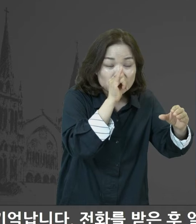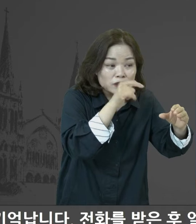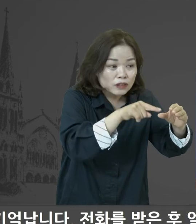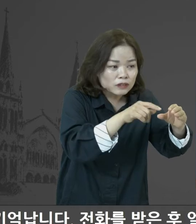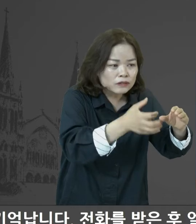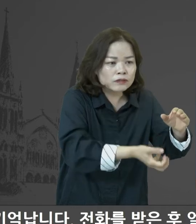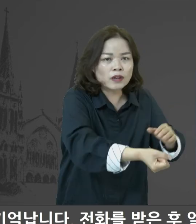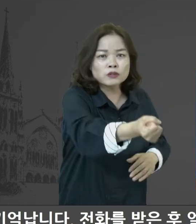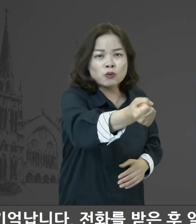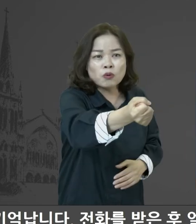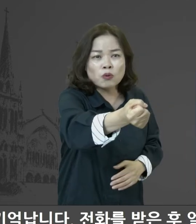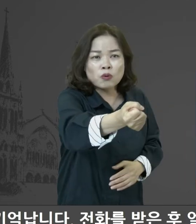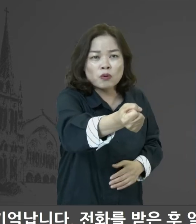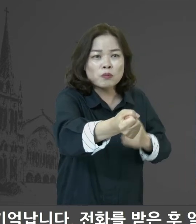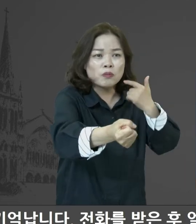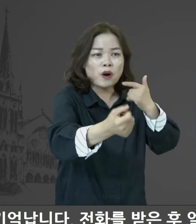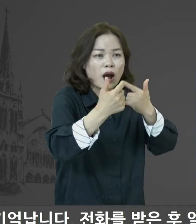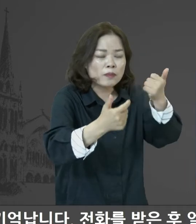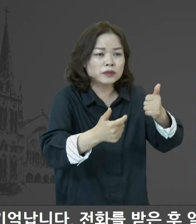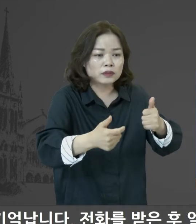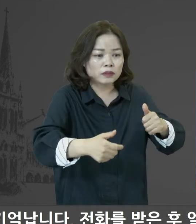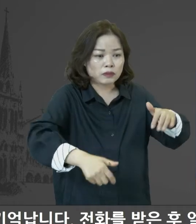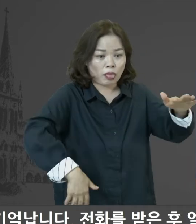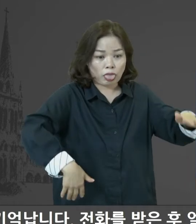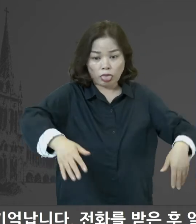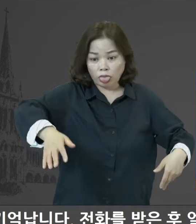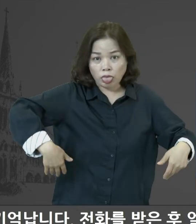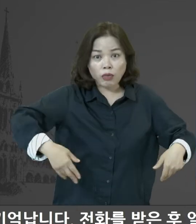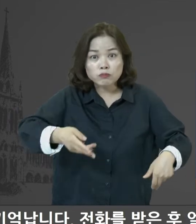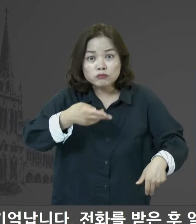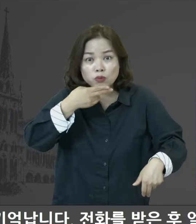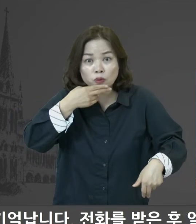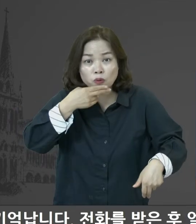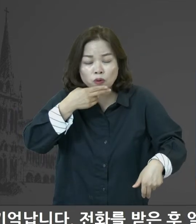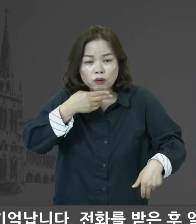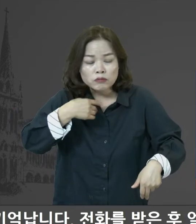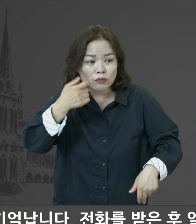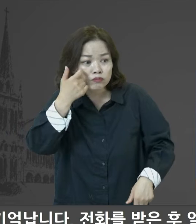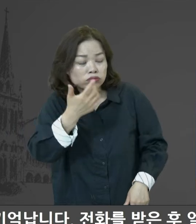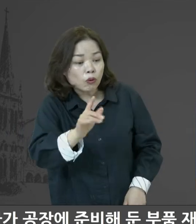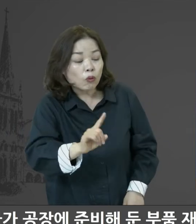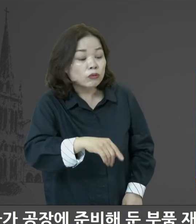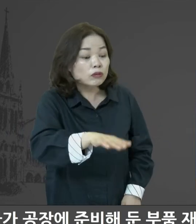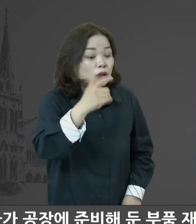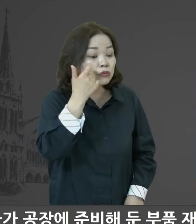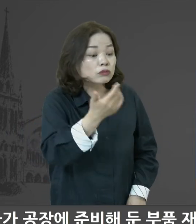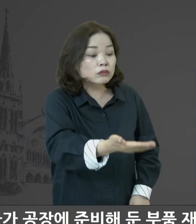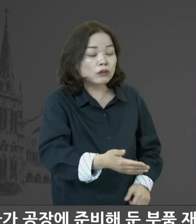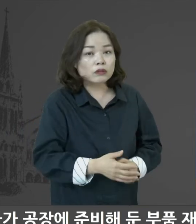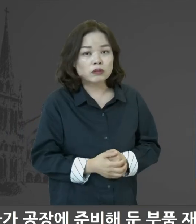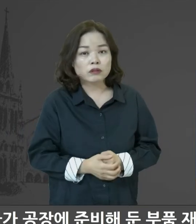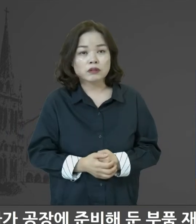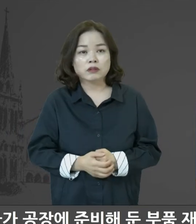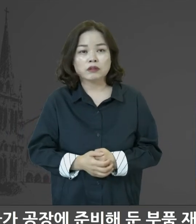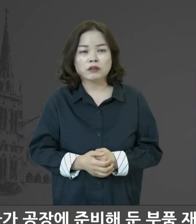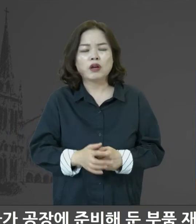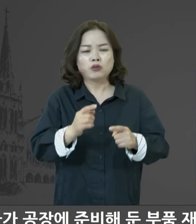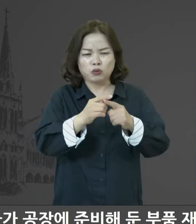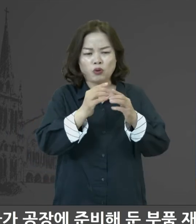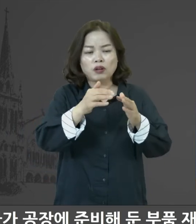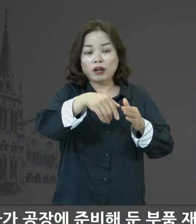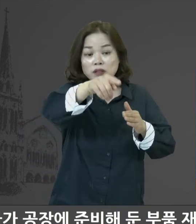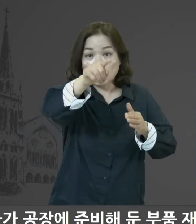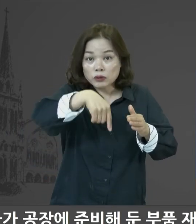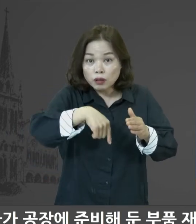그런데 그걸 들고 나가시더니 빈손으로 들어오셨습니다. 제가 물었습니다. 어디 다녀오셨냐고. 그랬더니 교회